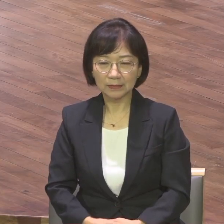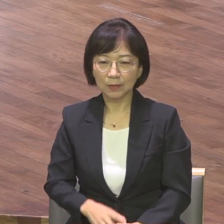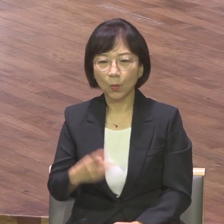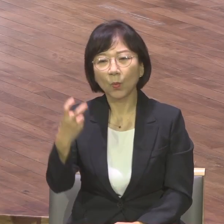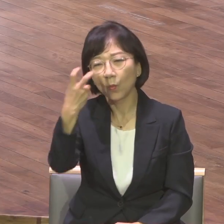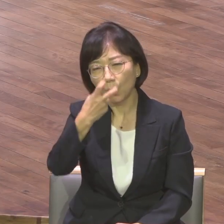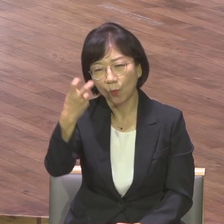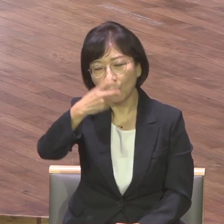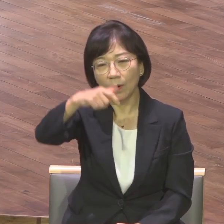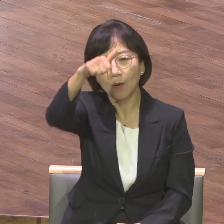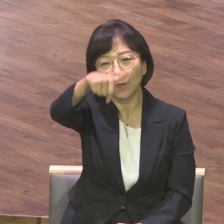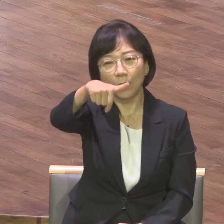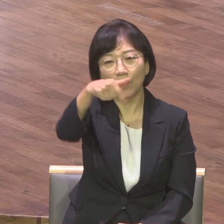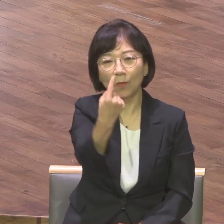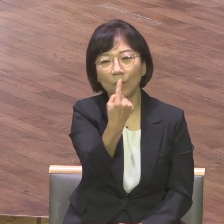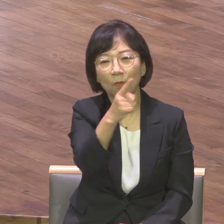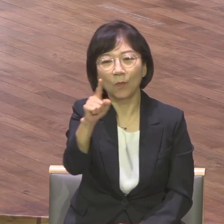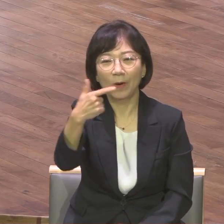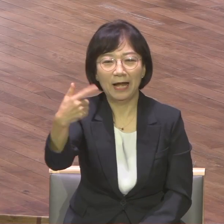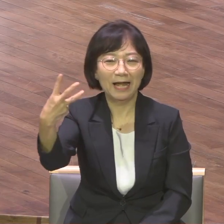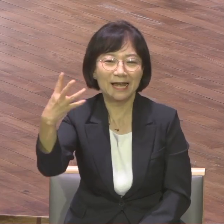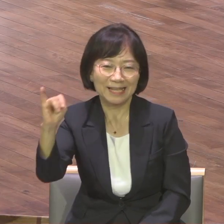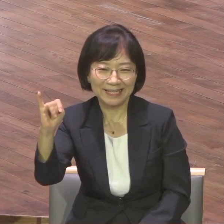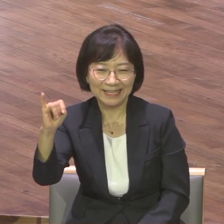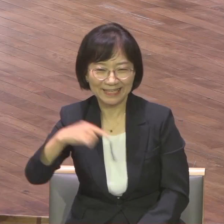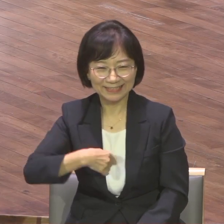관리입니다. 관리 관리. 여러분